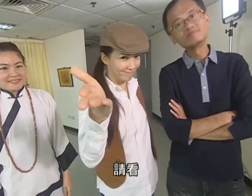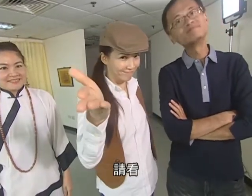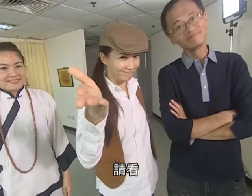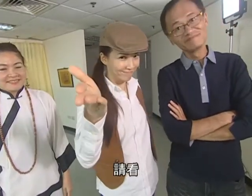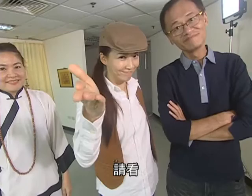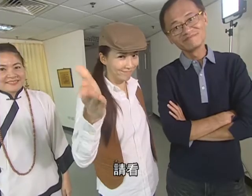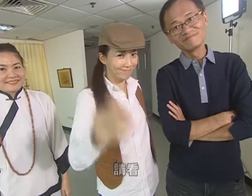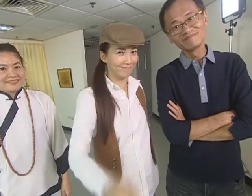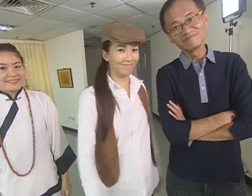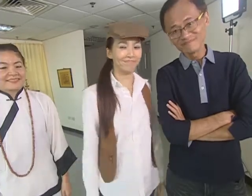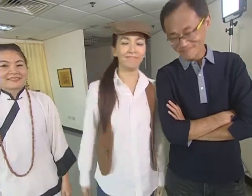看。